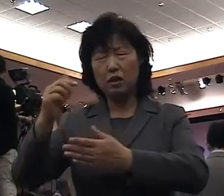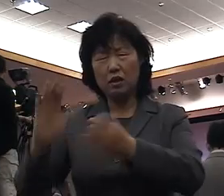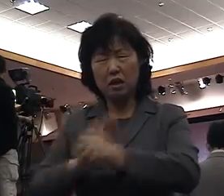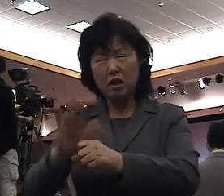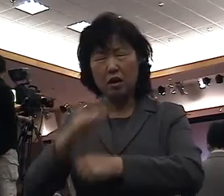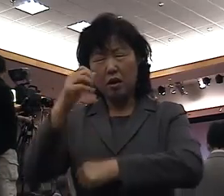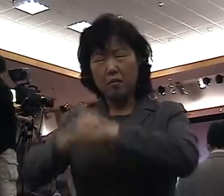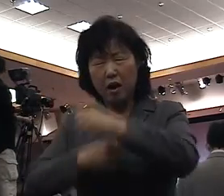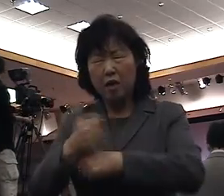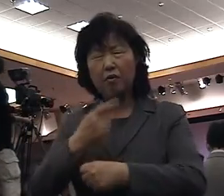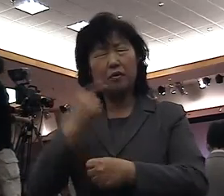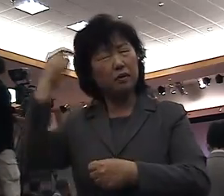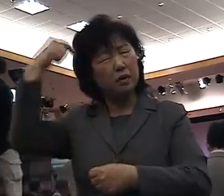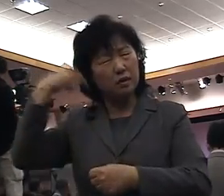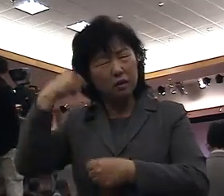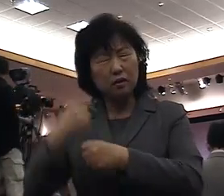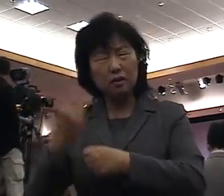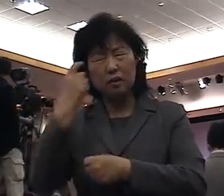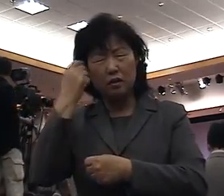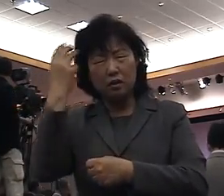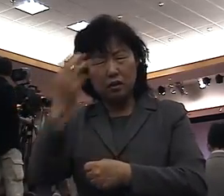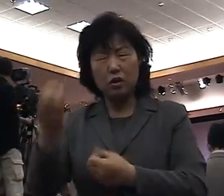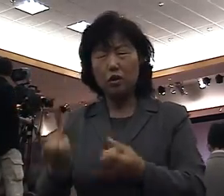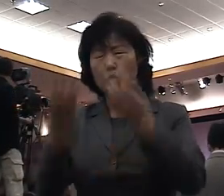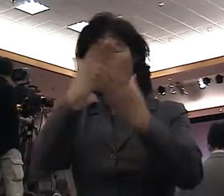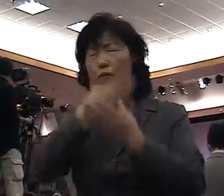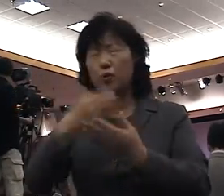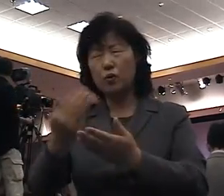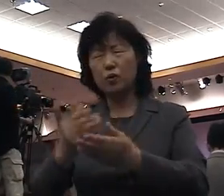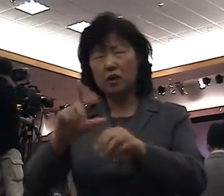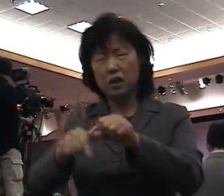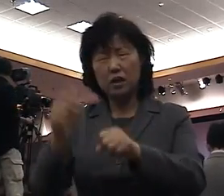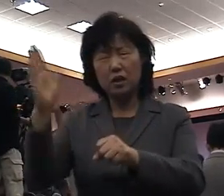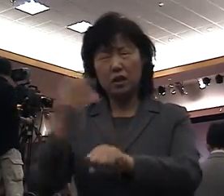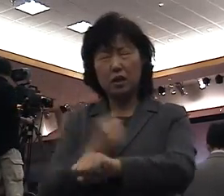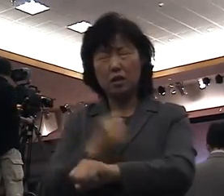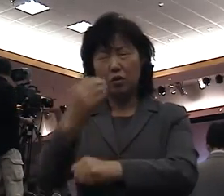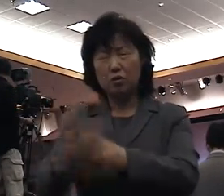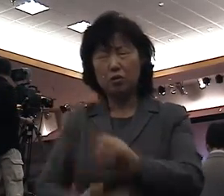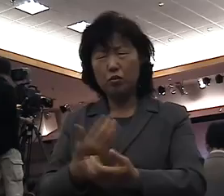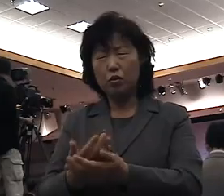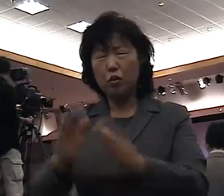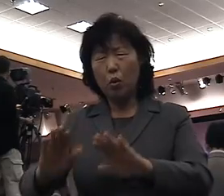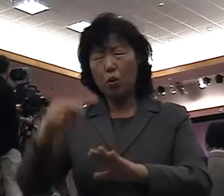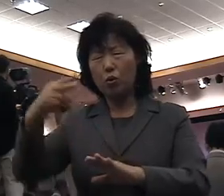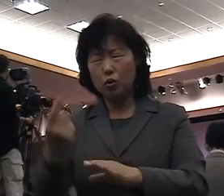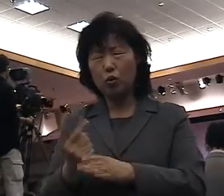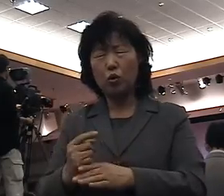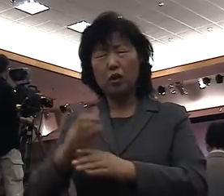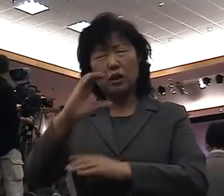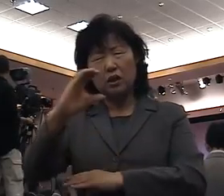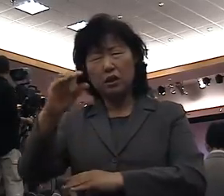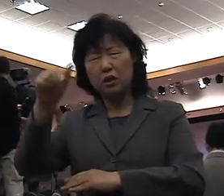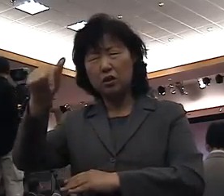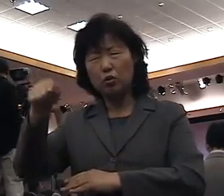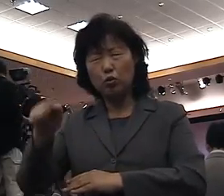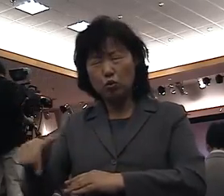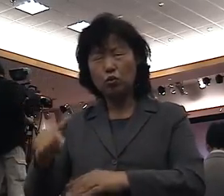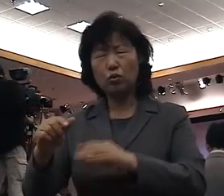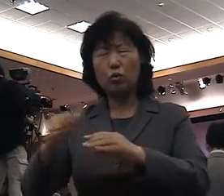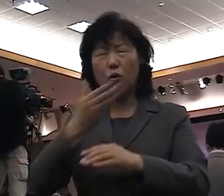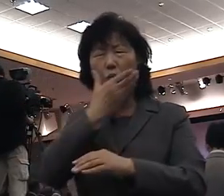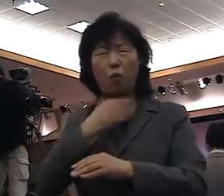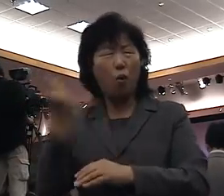느끼며 성령으로 하나되는 축복의 시간인 시간 되게 하옵소서. 오늘도 시국에서 의로 사역으로 복음을